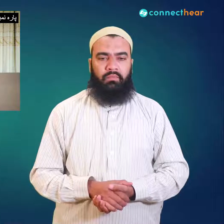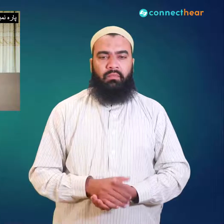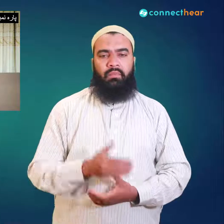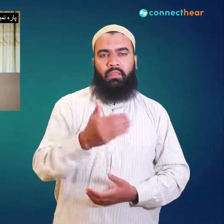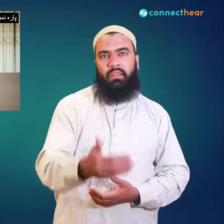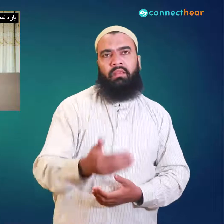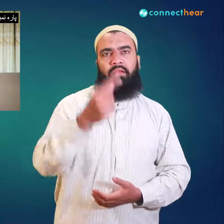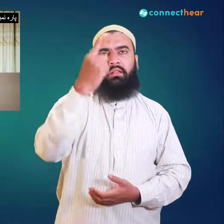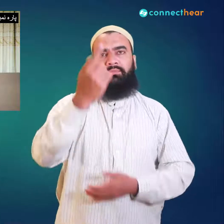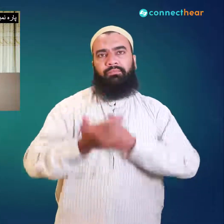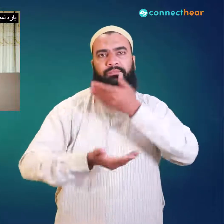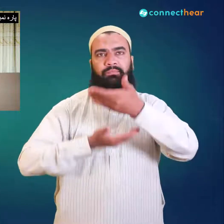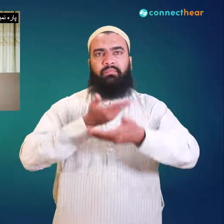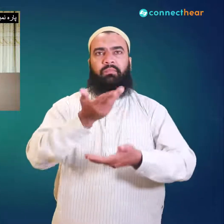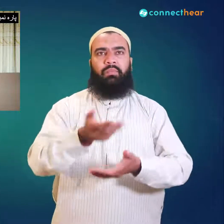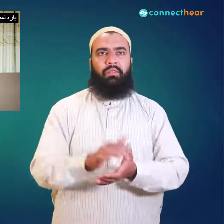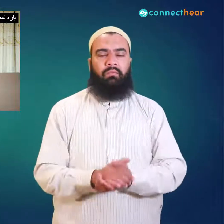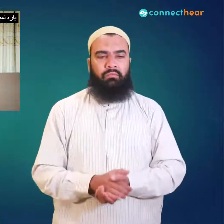بہا۔